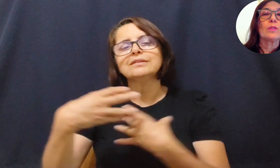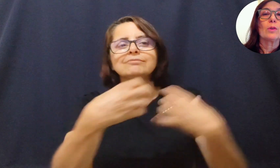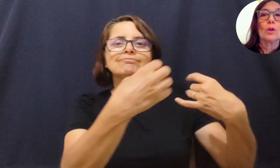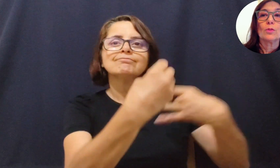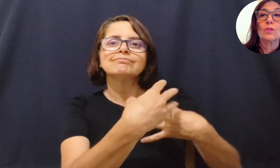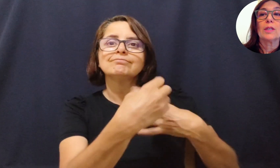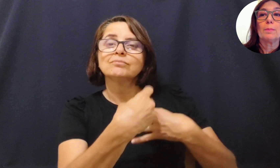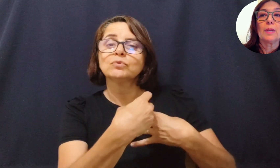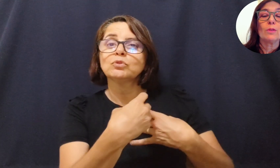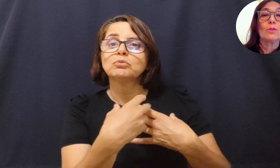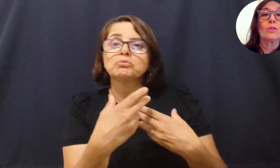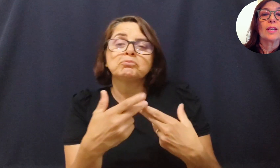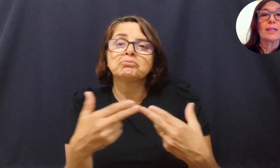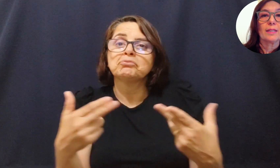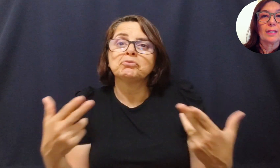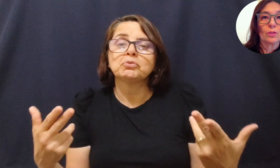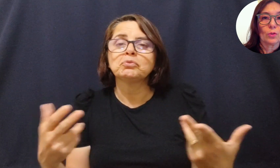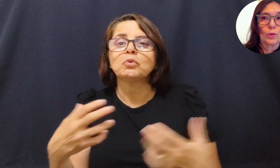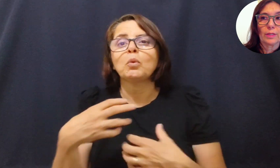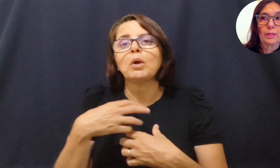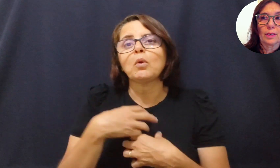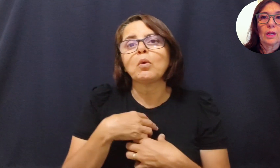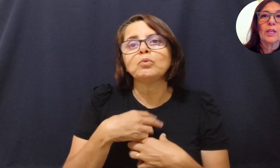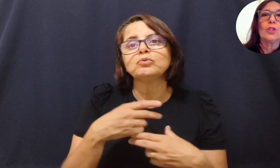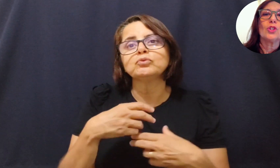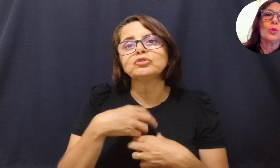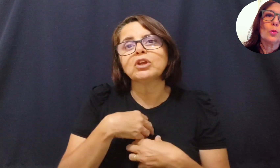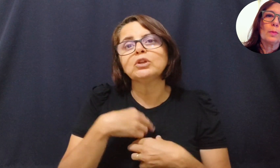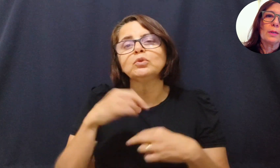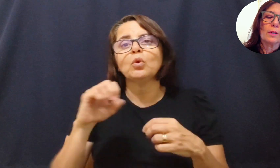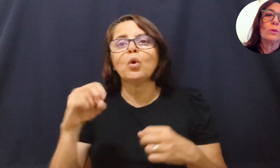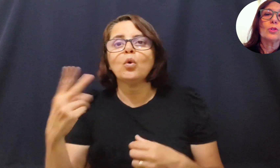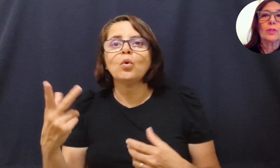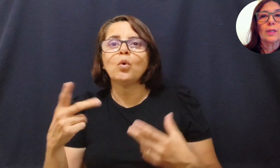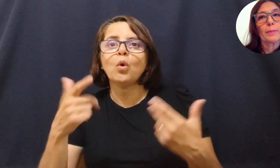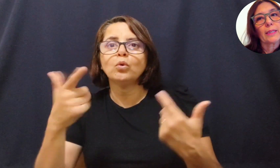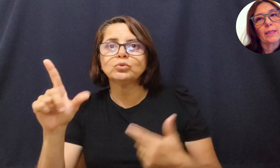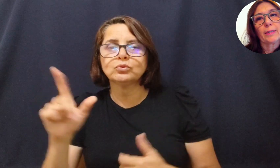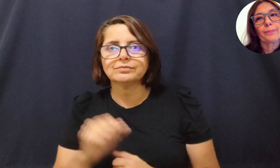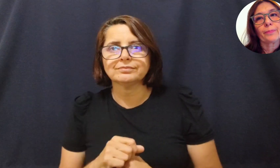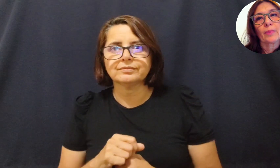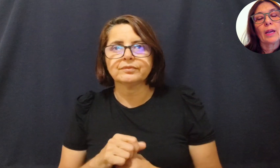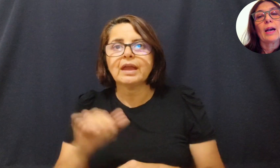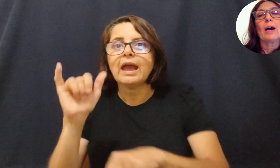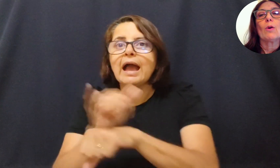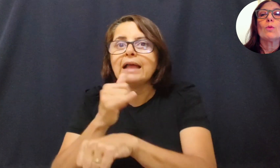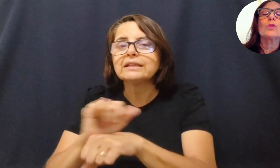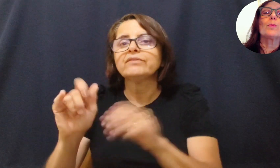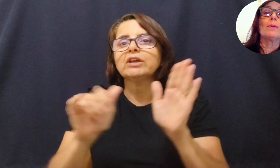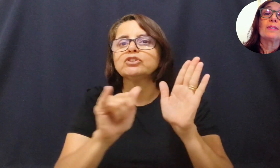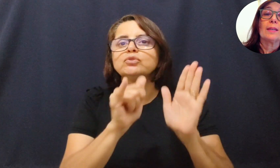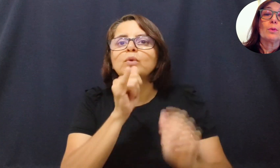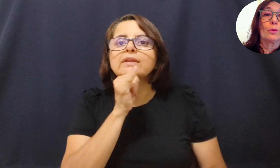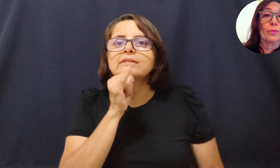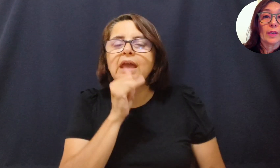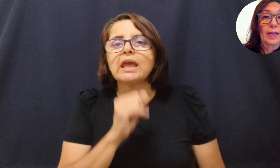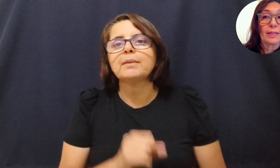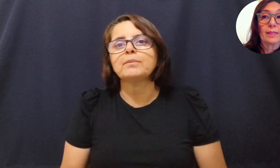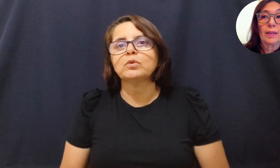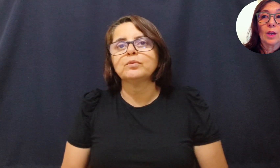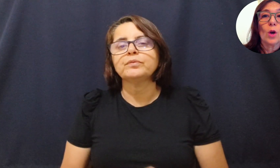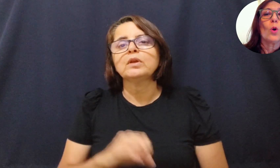que cruzam nossos caminhos nos trazem lições, de uma ou de outra maneira. Alguns pelo exemplo